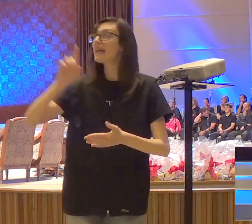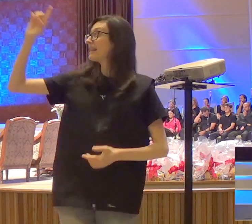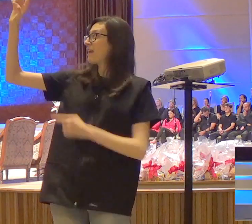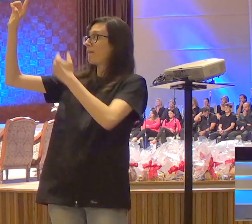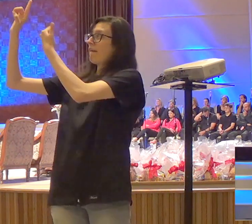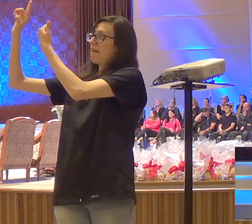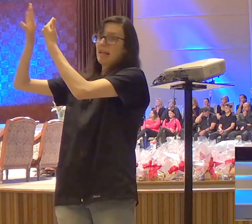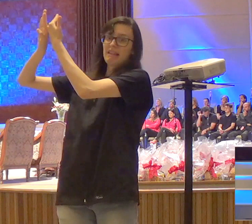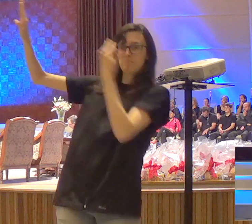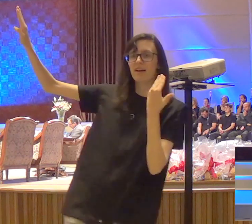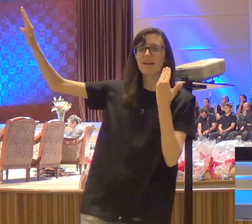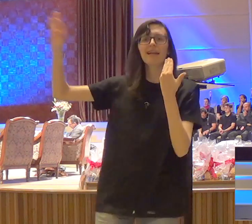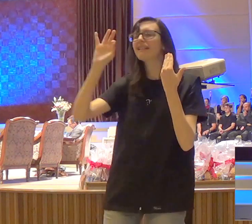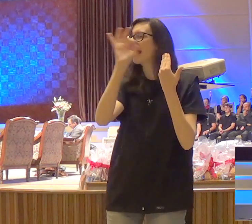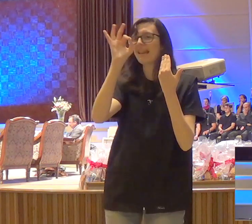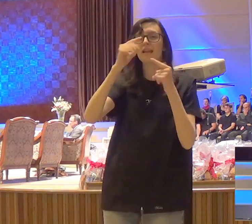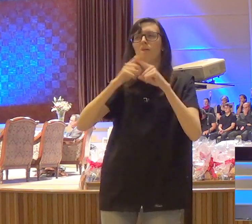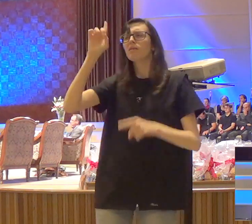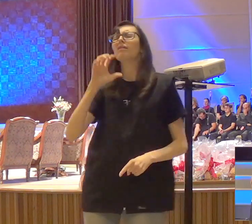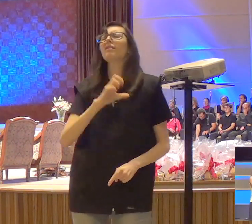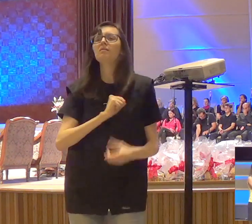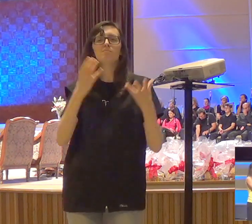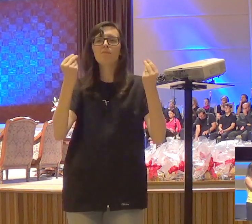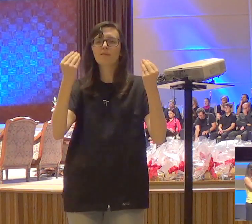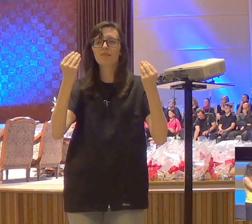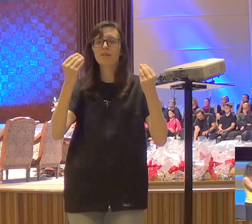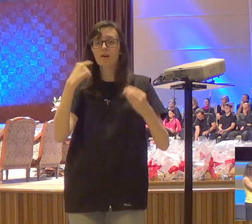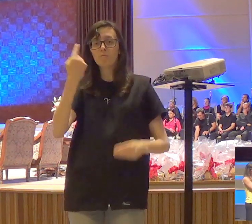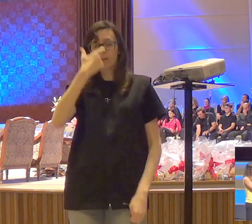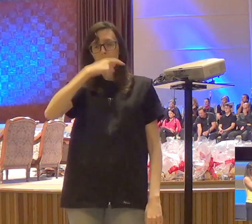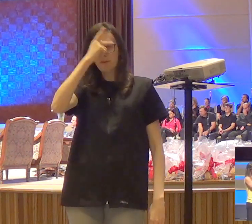com as cabeças. But I will tell you my experience in